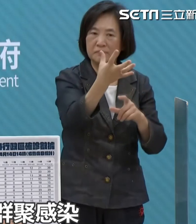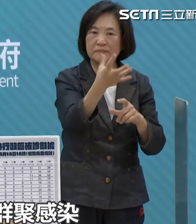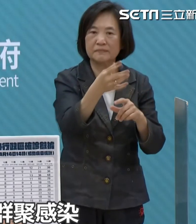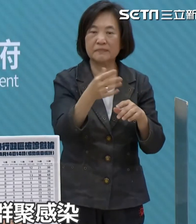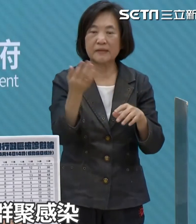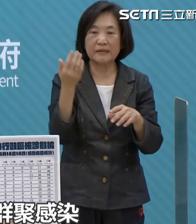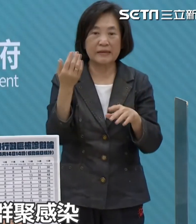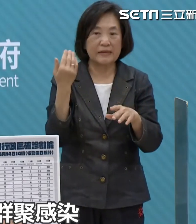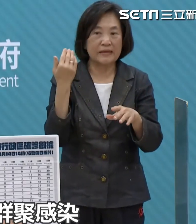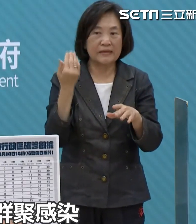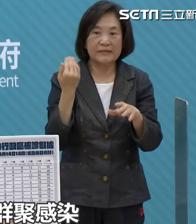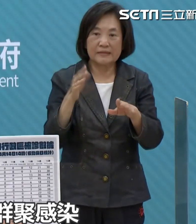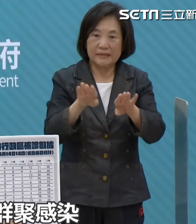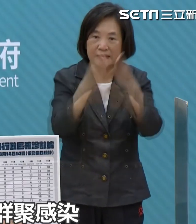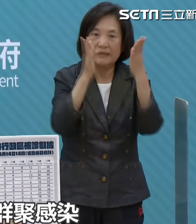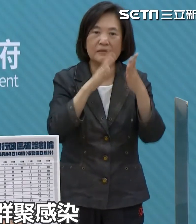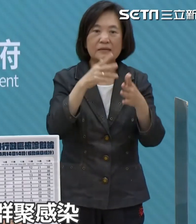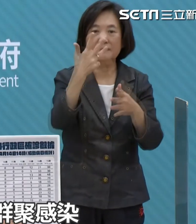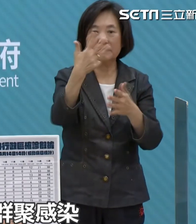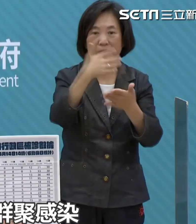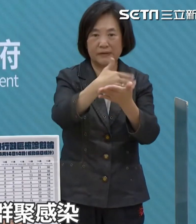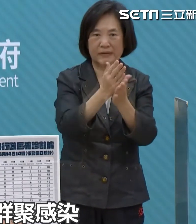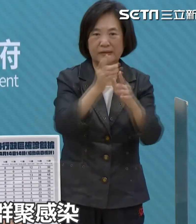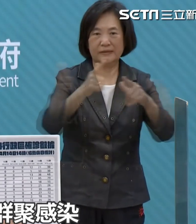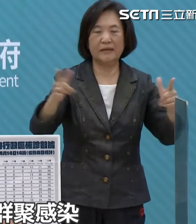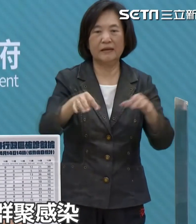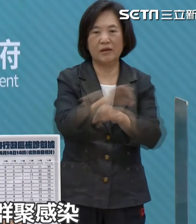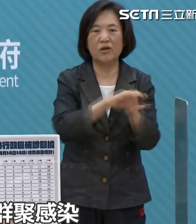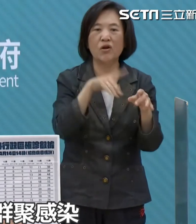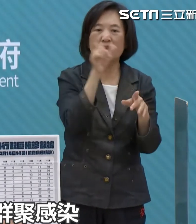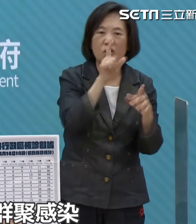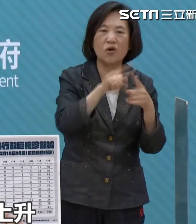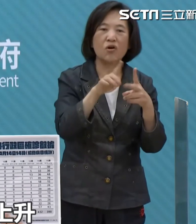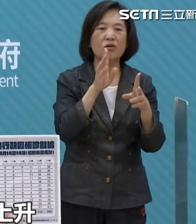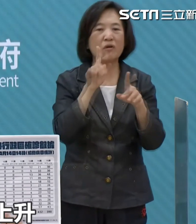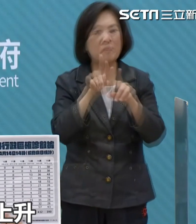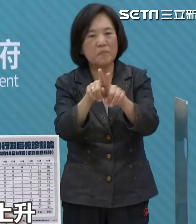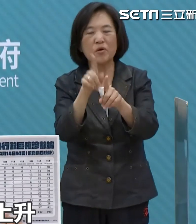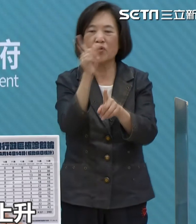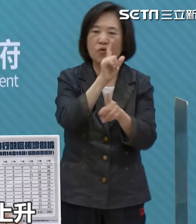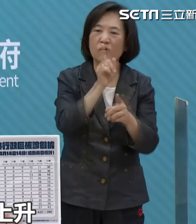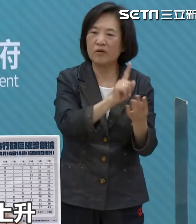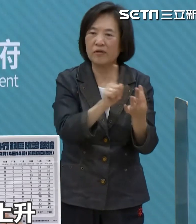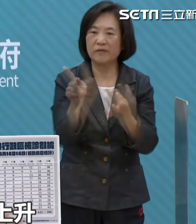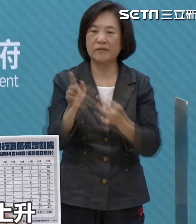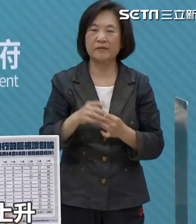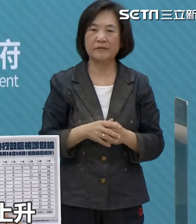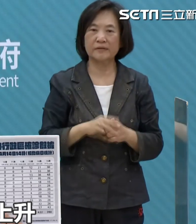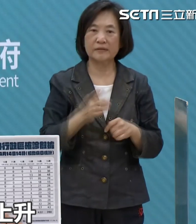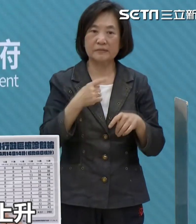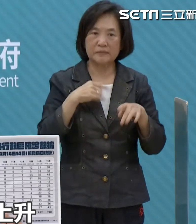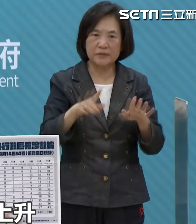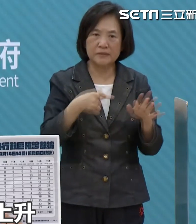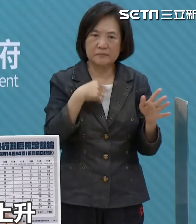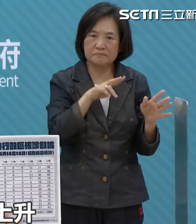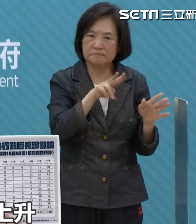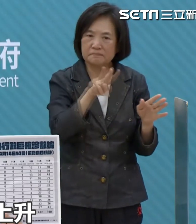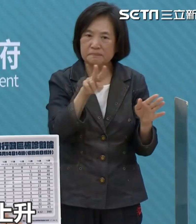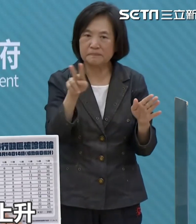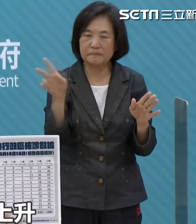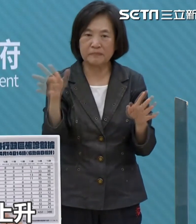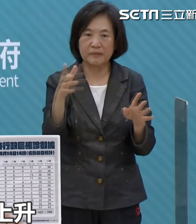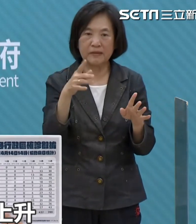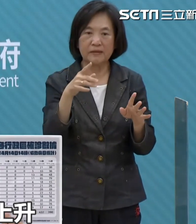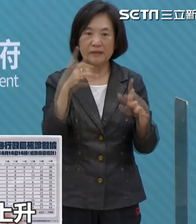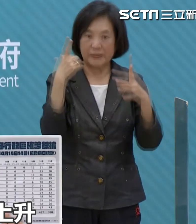然一开始是所谓的八大行业哈，酒店啊、酒吧之类的。不过事实上，从今天的数据看起来，它已